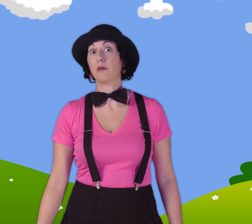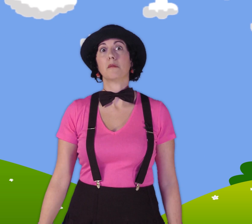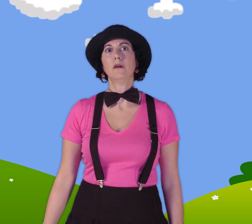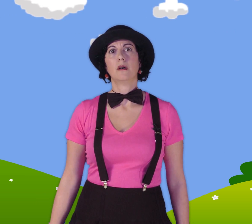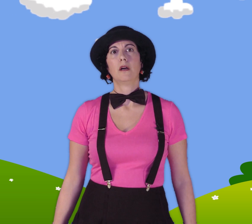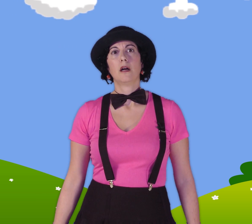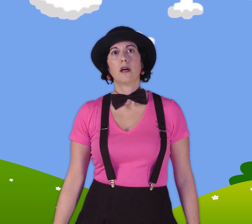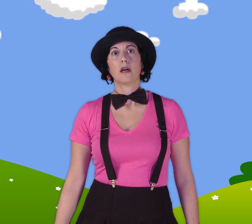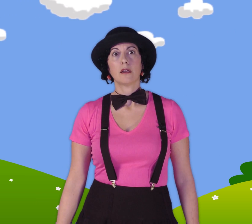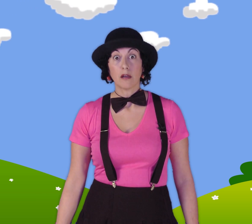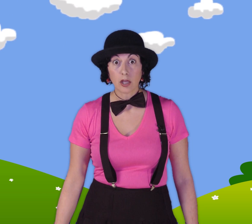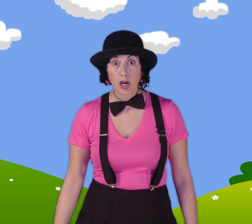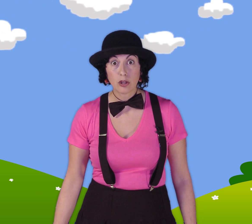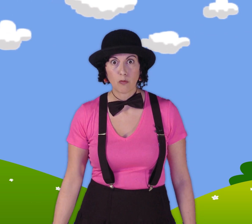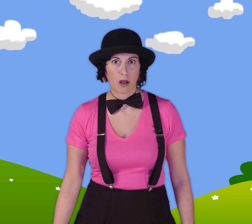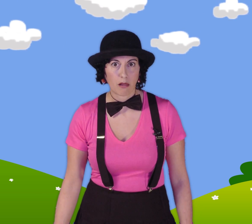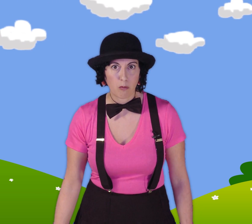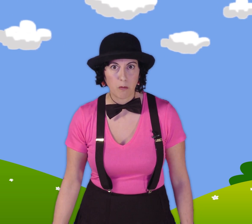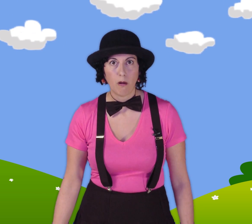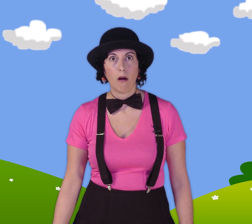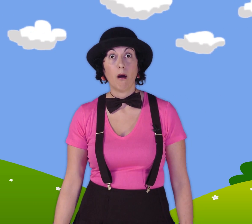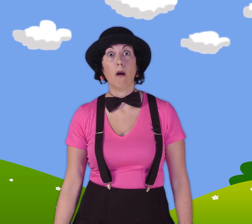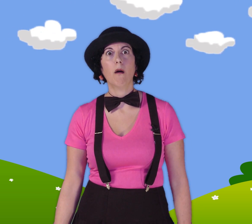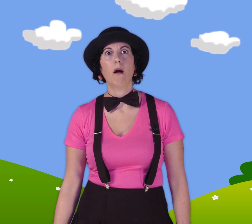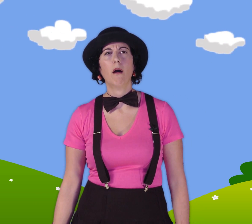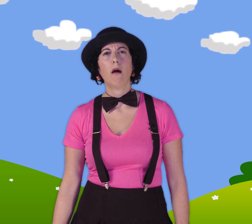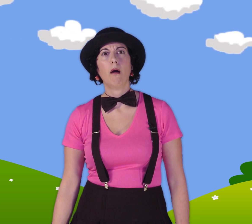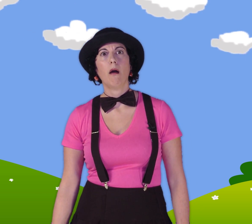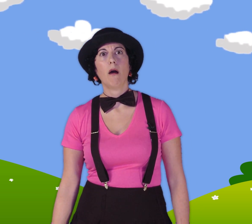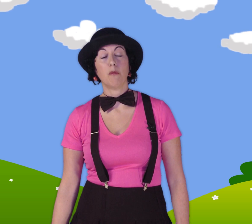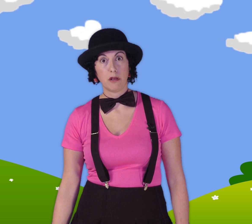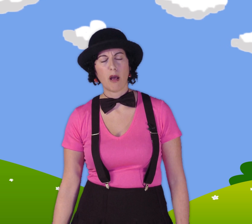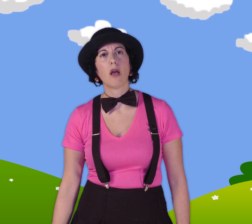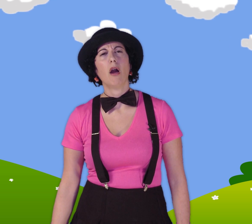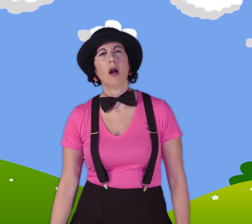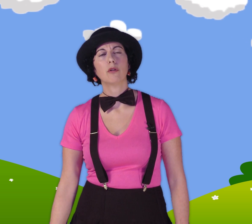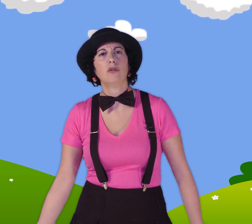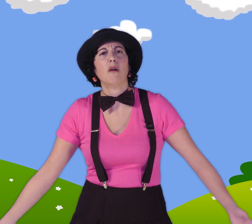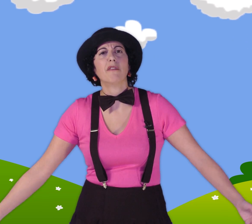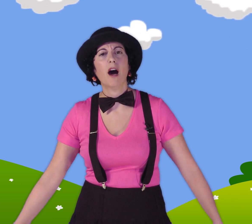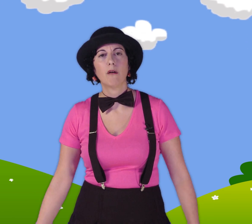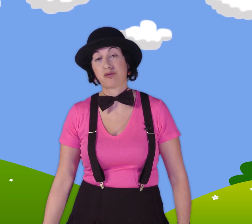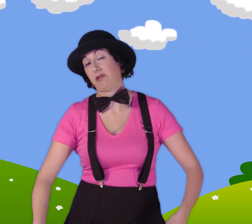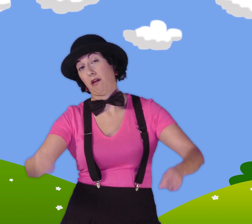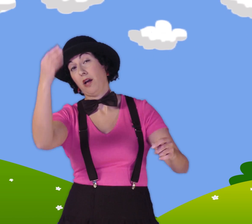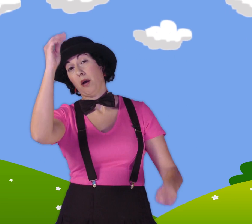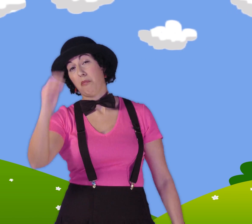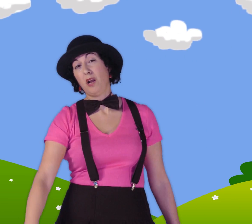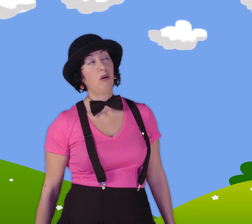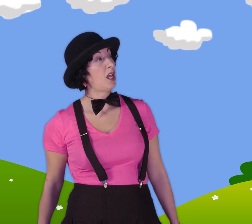volvió. Y el gigante, una cara de bobo. ¡Hola! ¿Dónde la has mandado? Pues lejos, tan